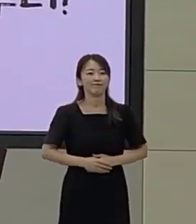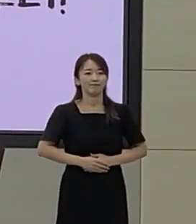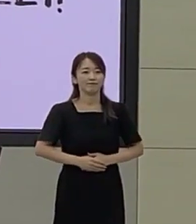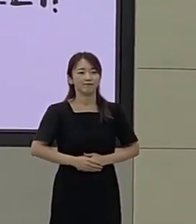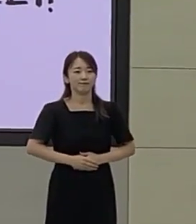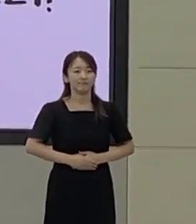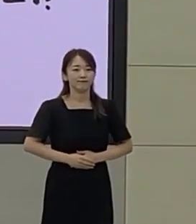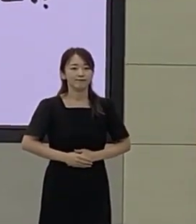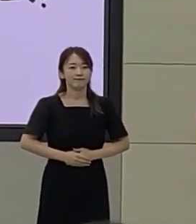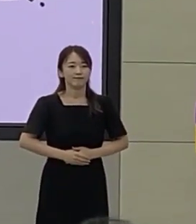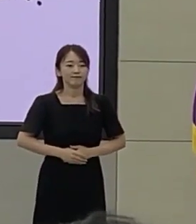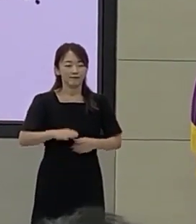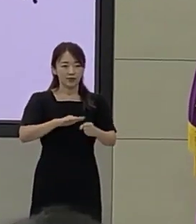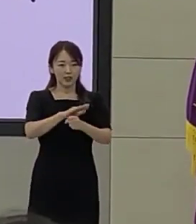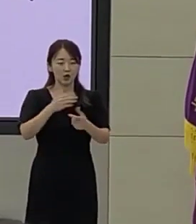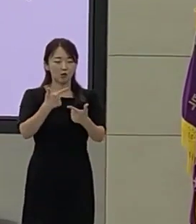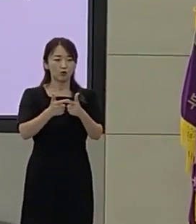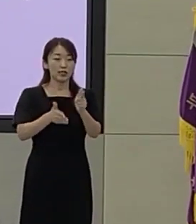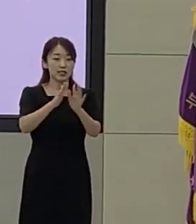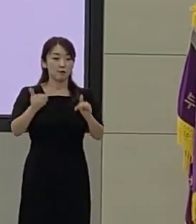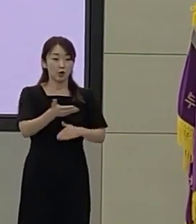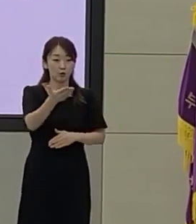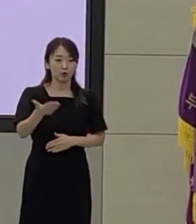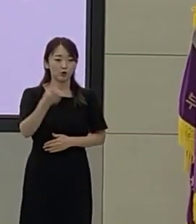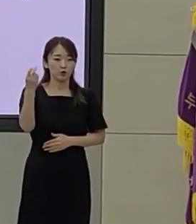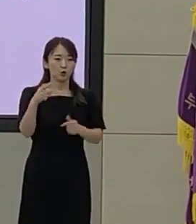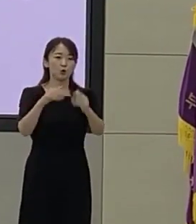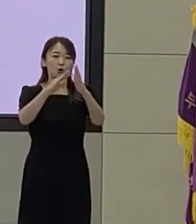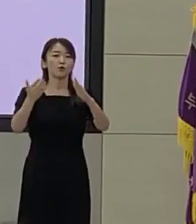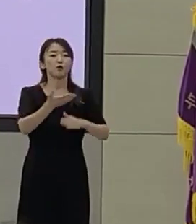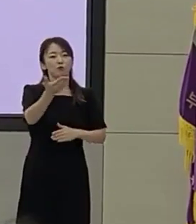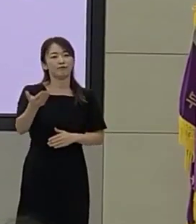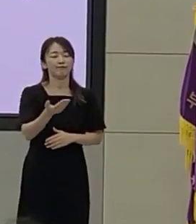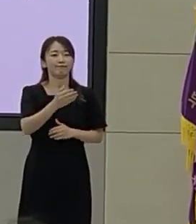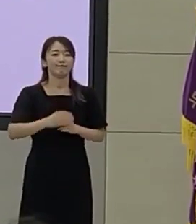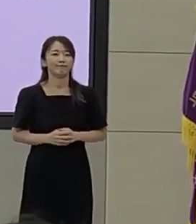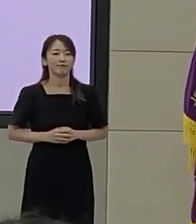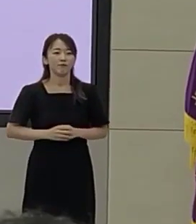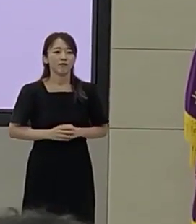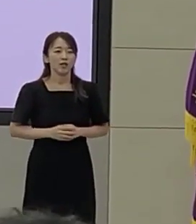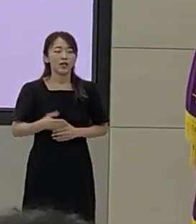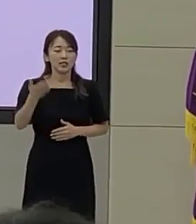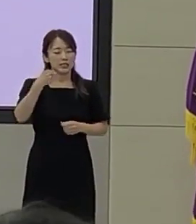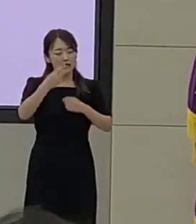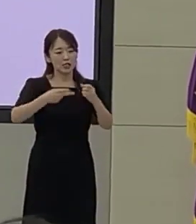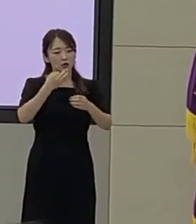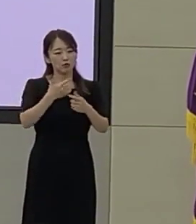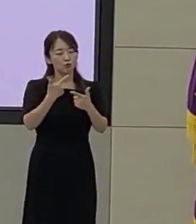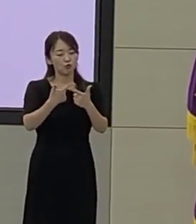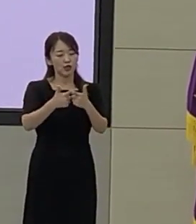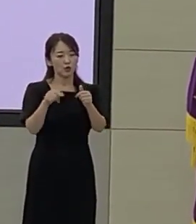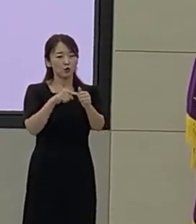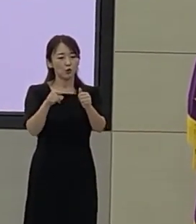전합니다. 사랑하는 부산시민 여러분, 그리고 교육가족 여러분, 지난 2년이